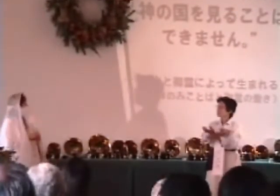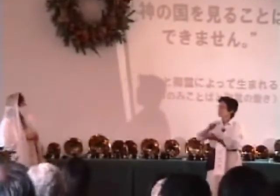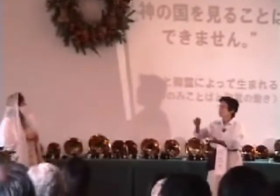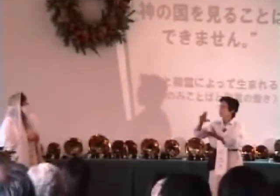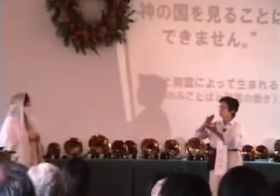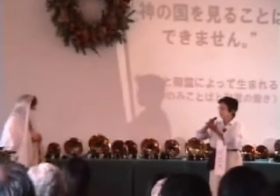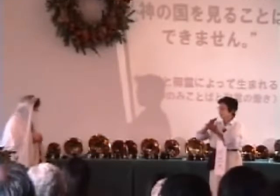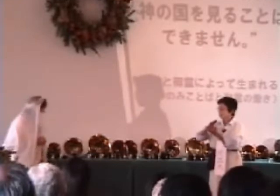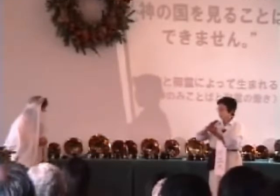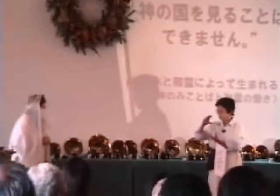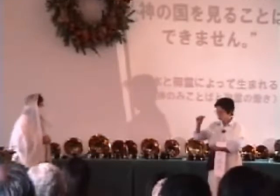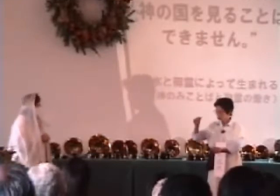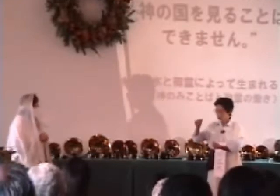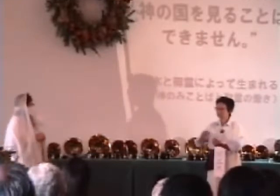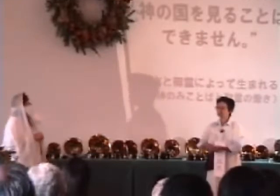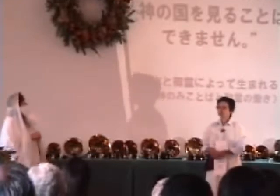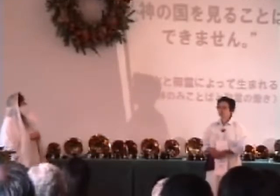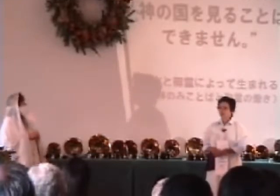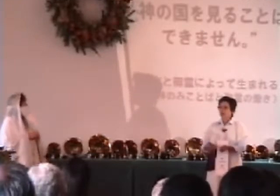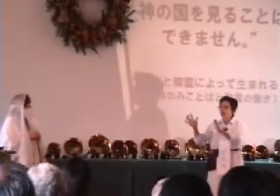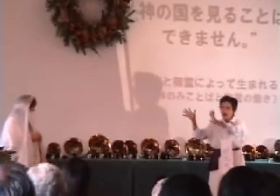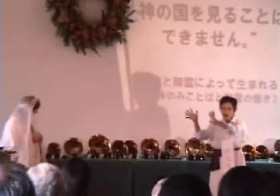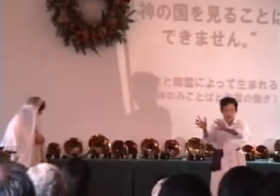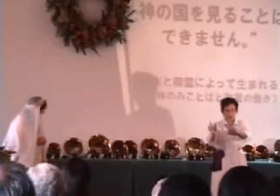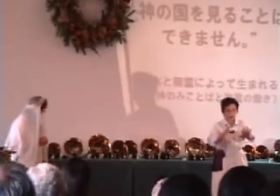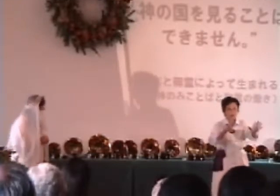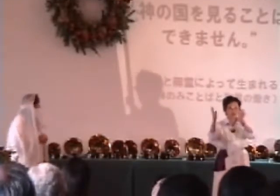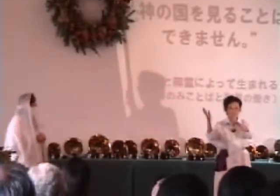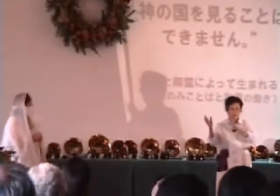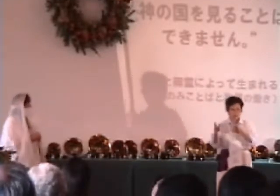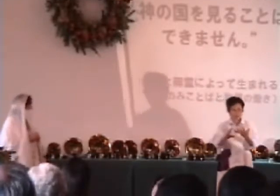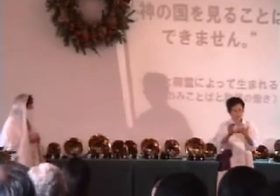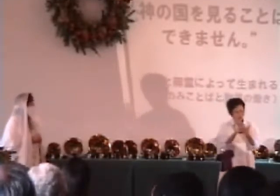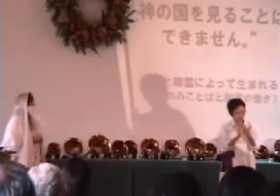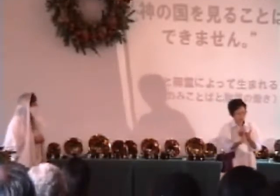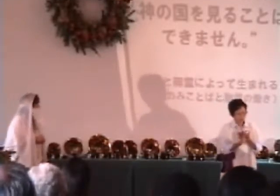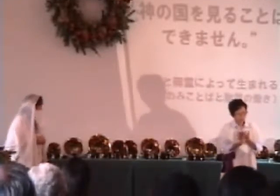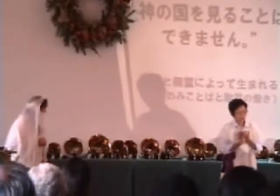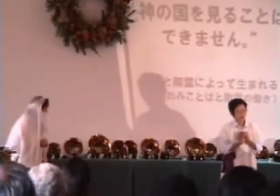そのように神の聖霊によって新しく生まれることができます。